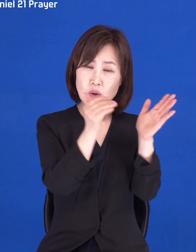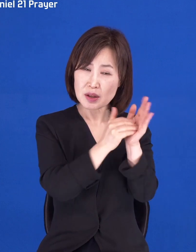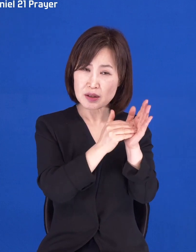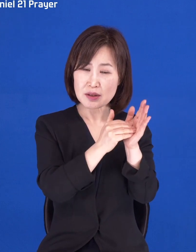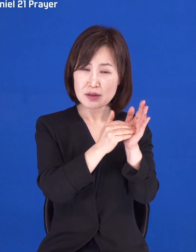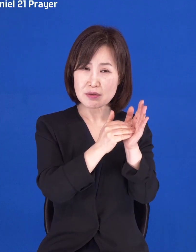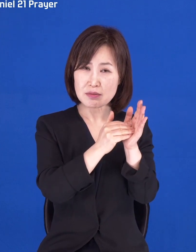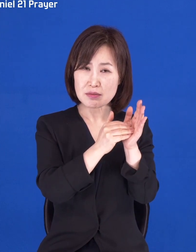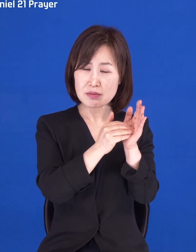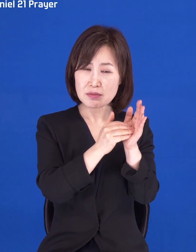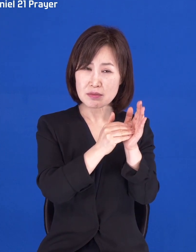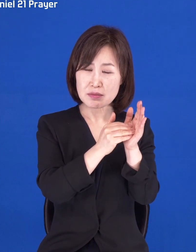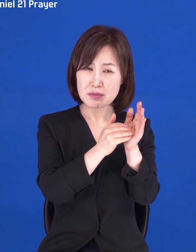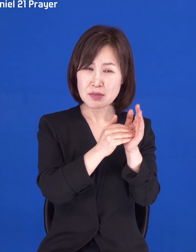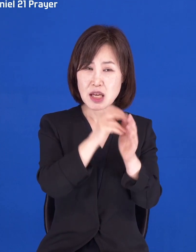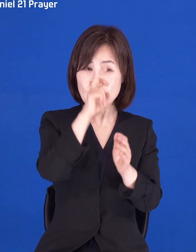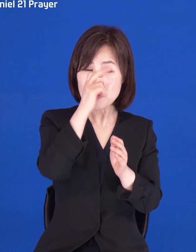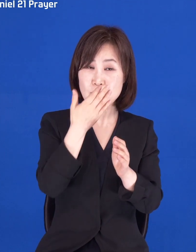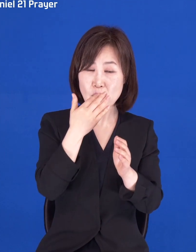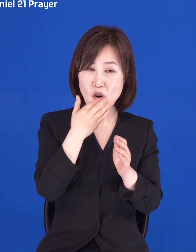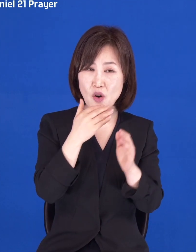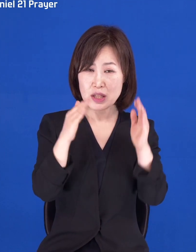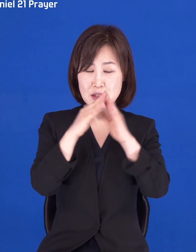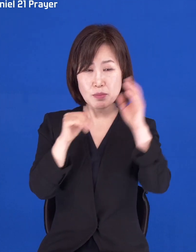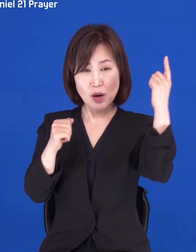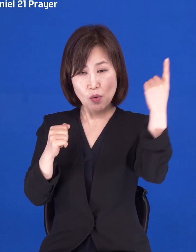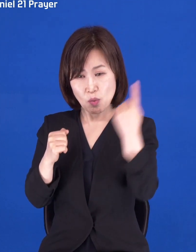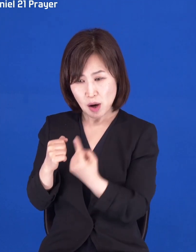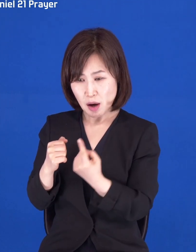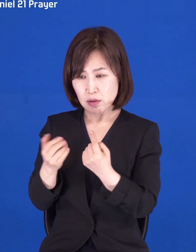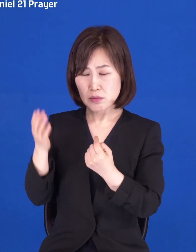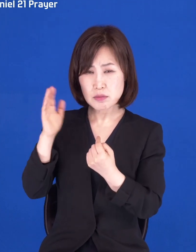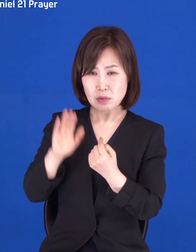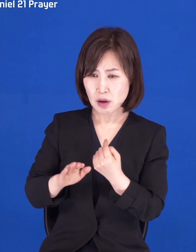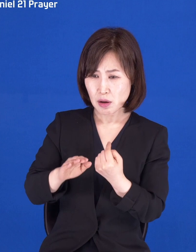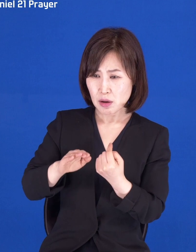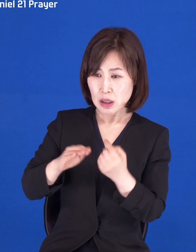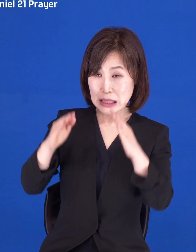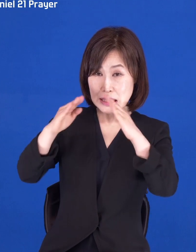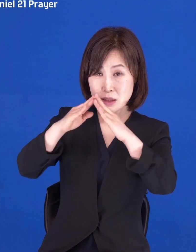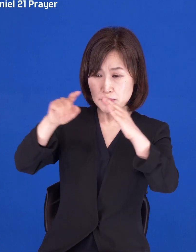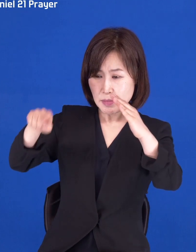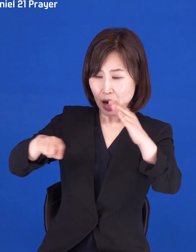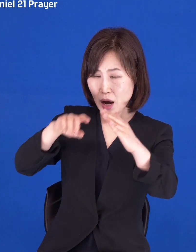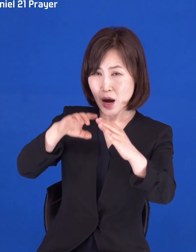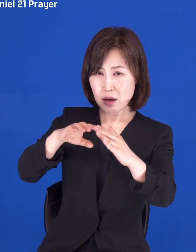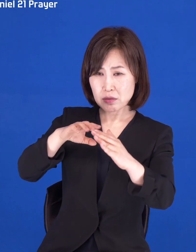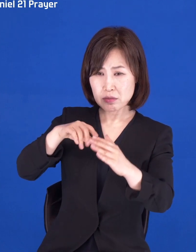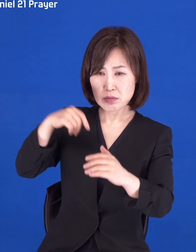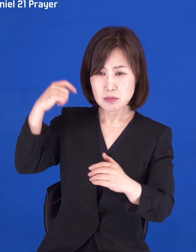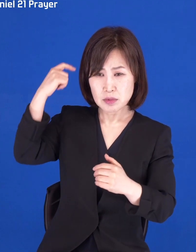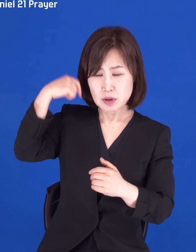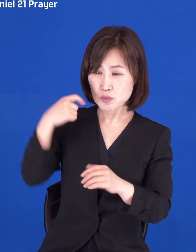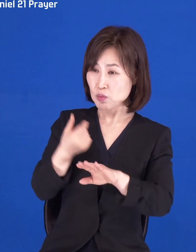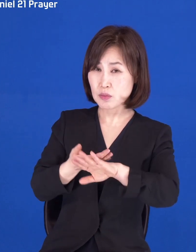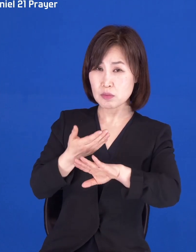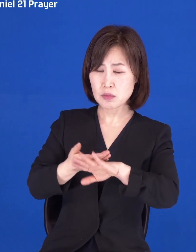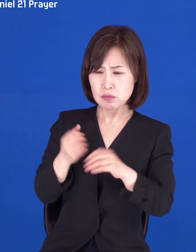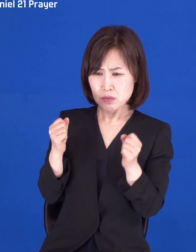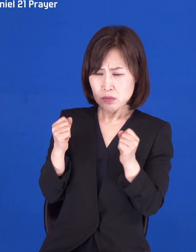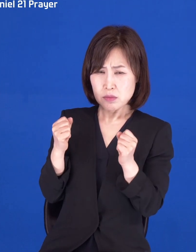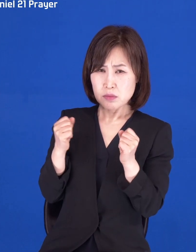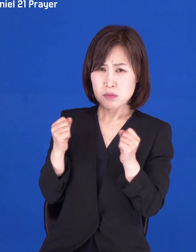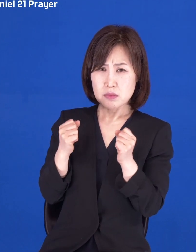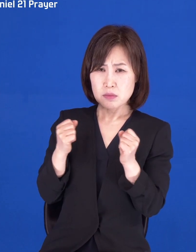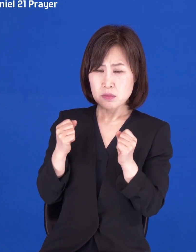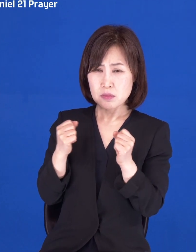딱 점심 먹으러 왔는데 평상시 우리 집의 분위기하고는 너무도 다른 거예요. 차갑고